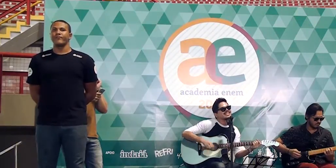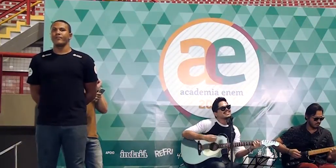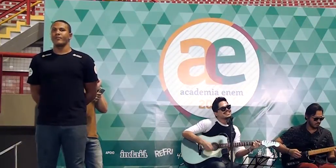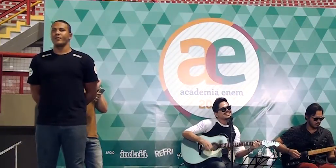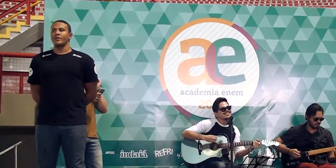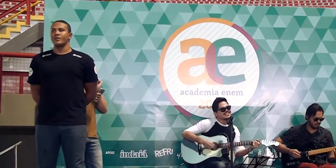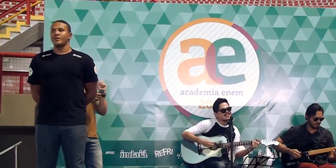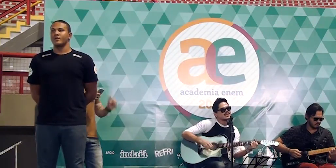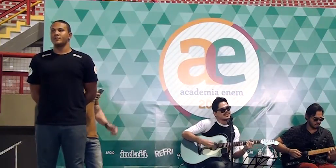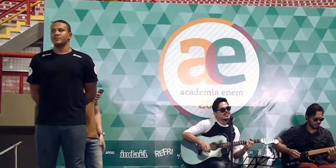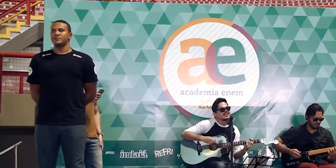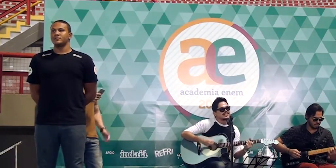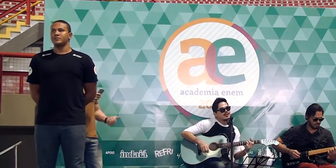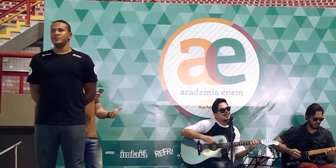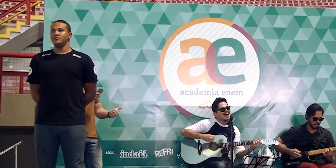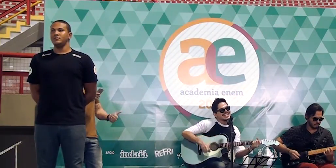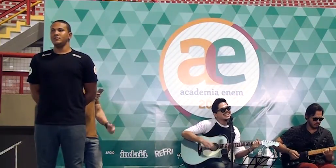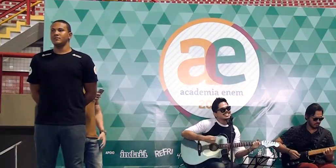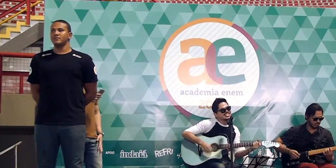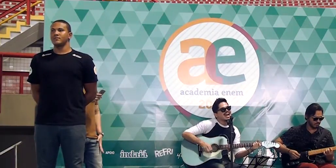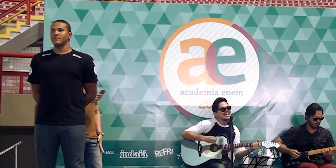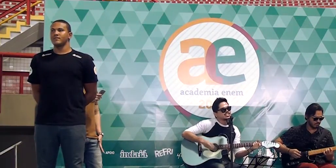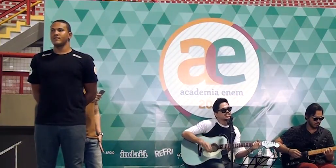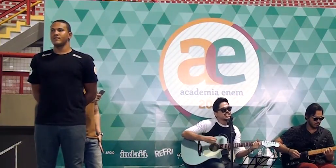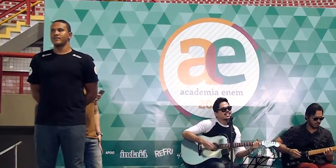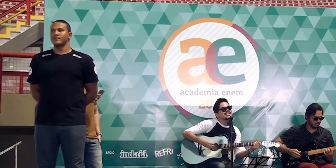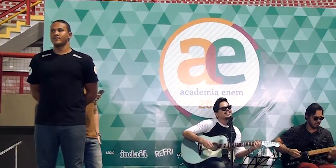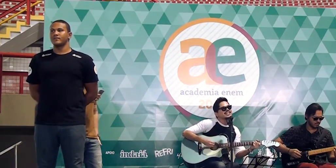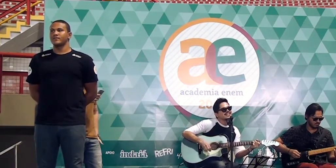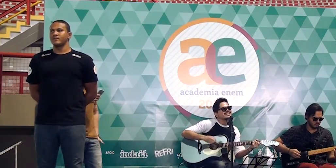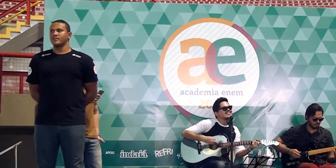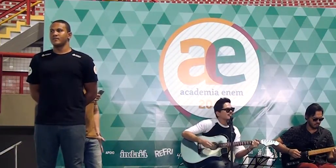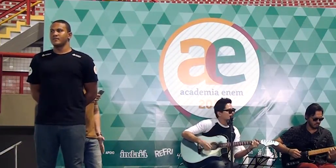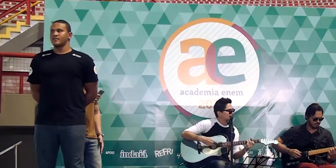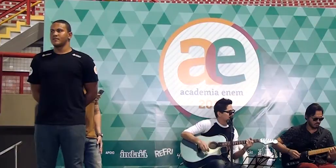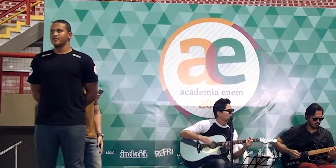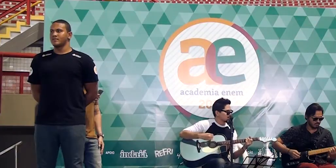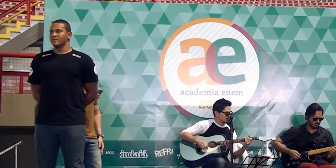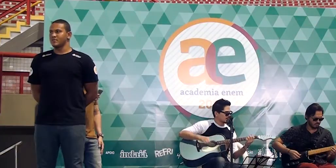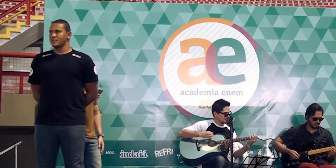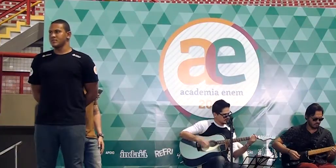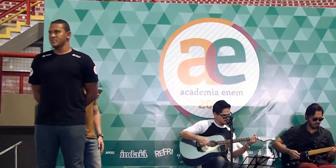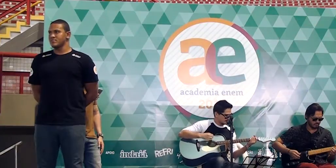esse? Que país é esse?